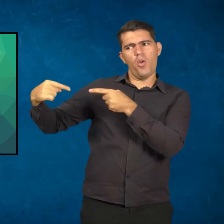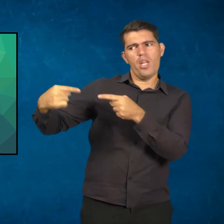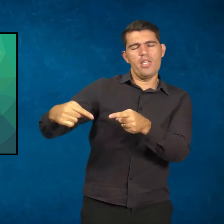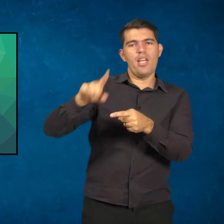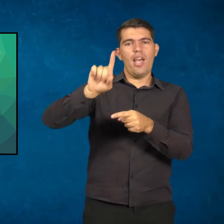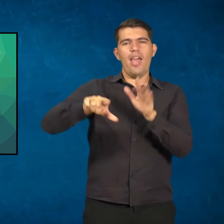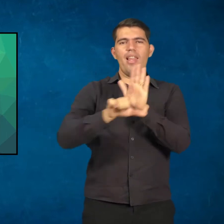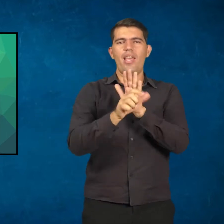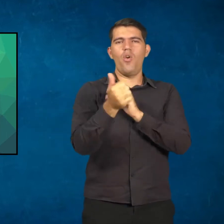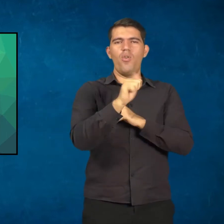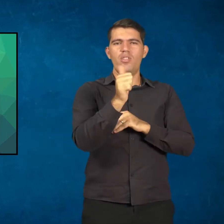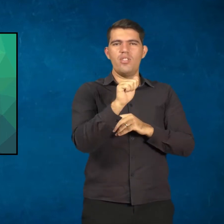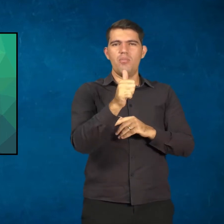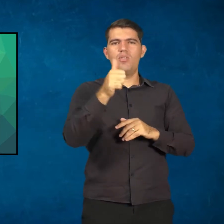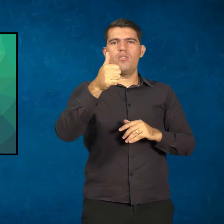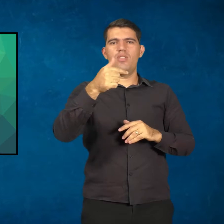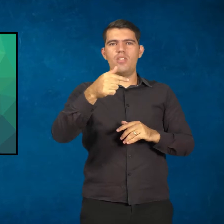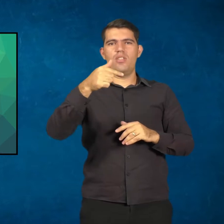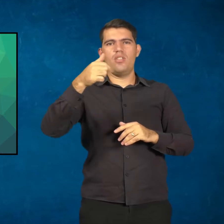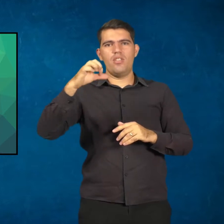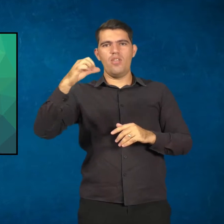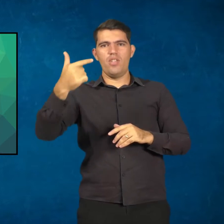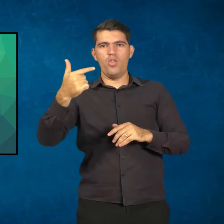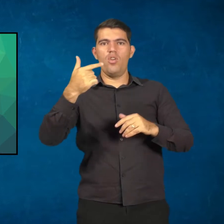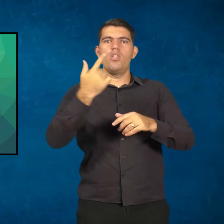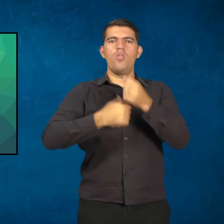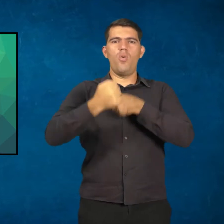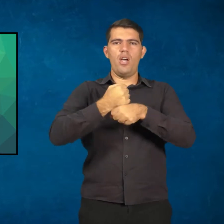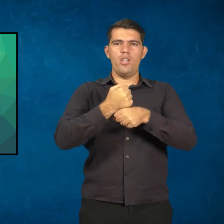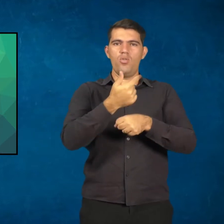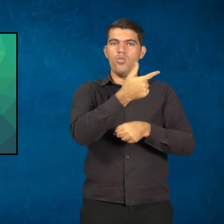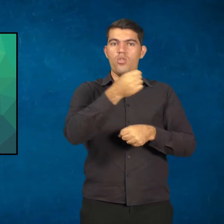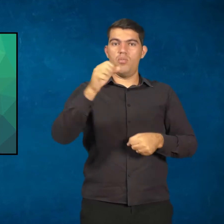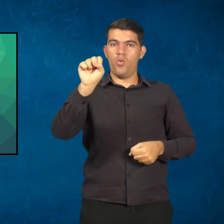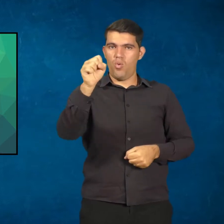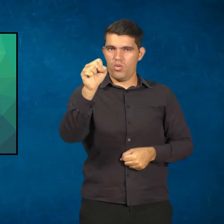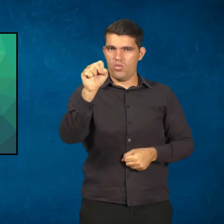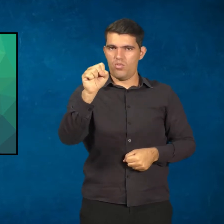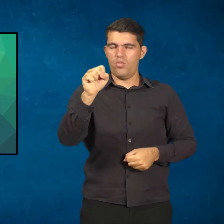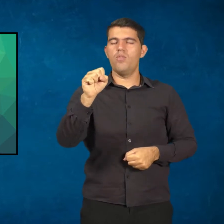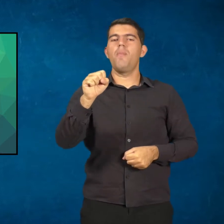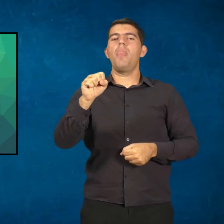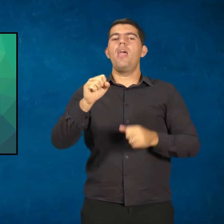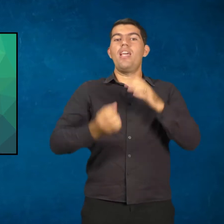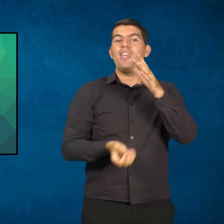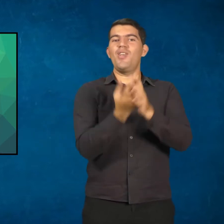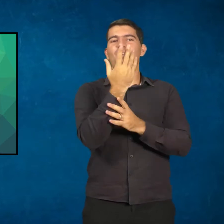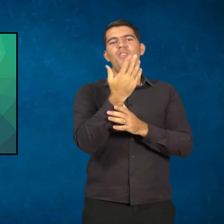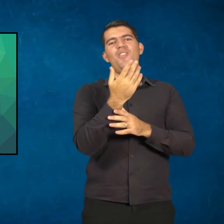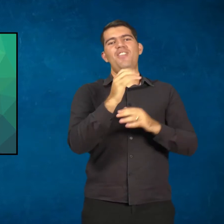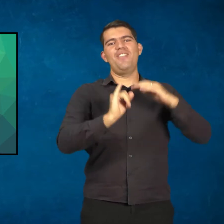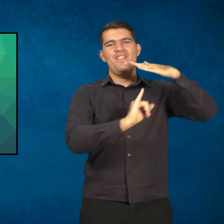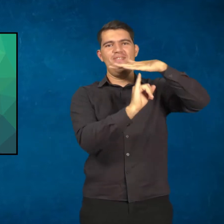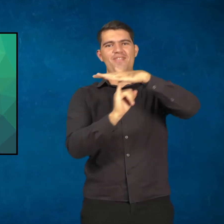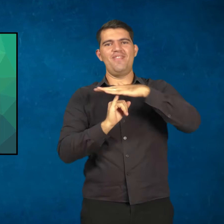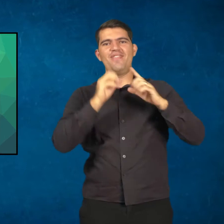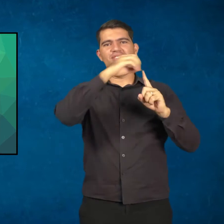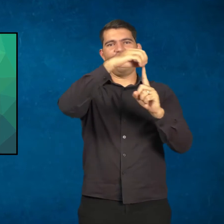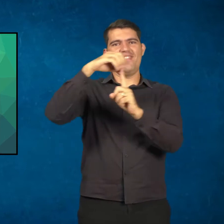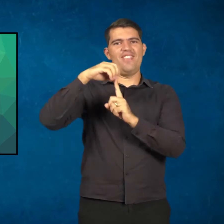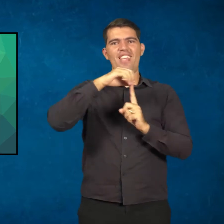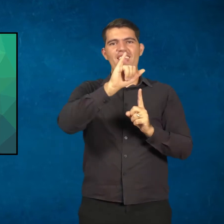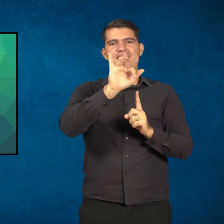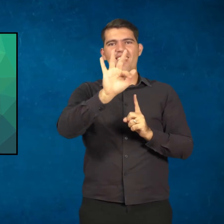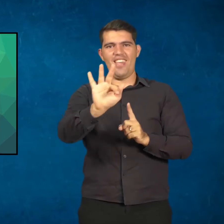Lei 11.892, de 29 de dezembro de 2008, os Institutos Federais de Educação, Ciência e